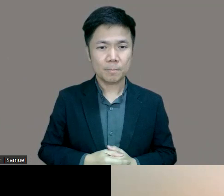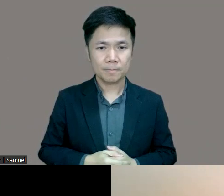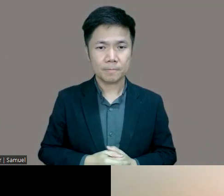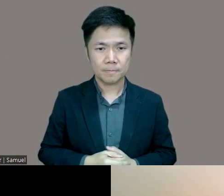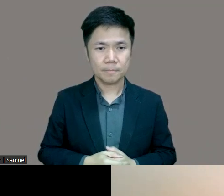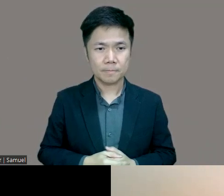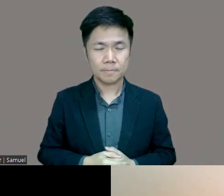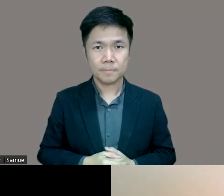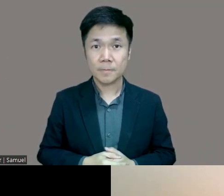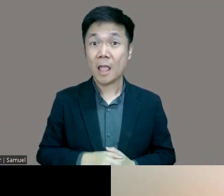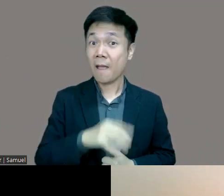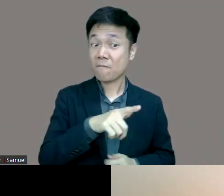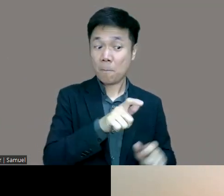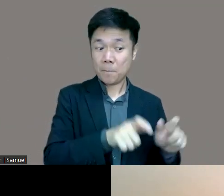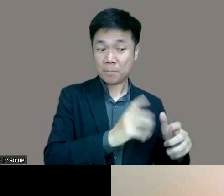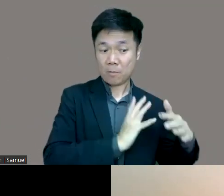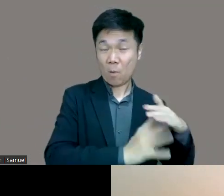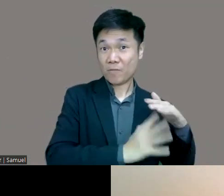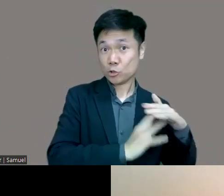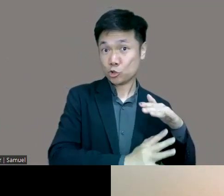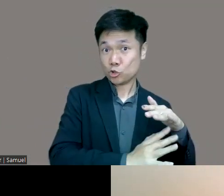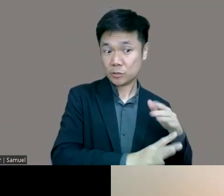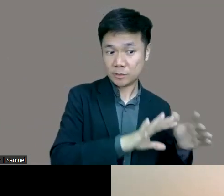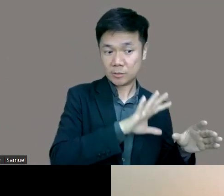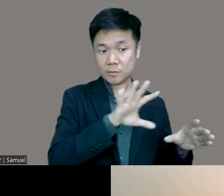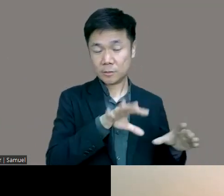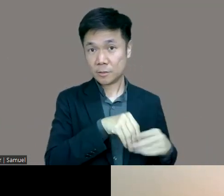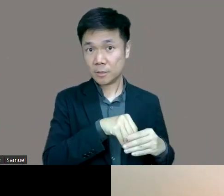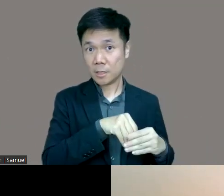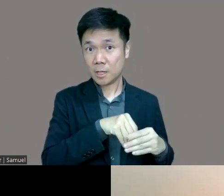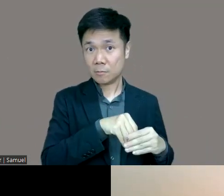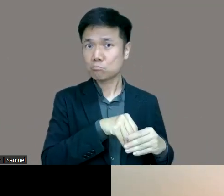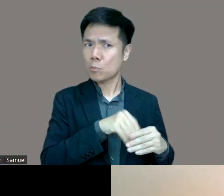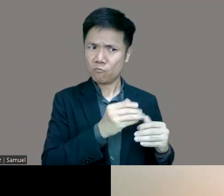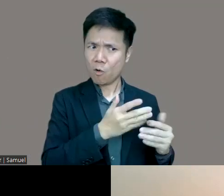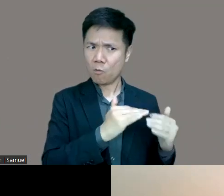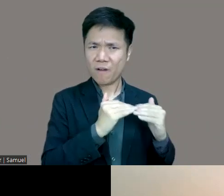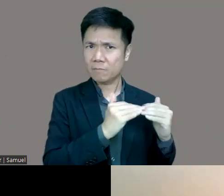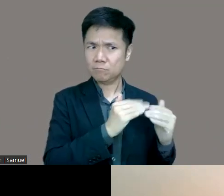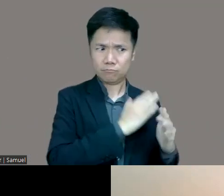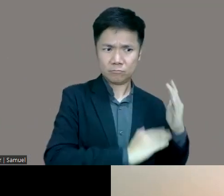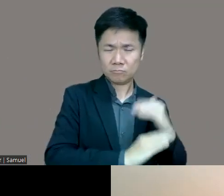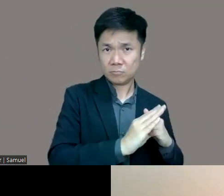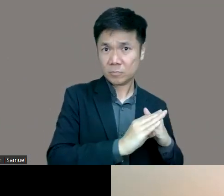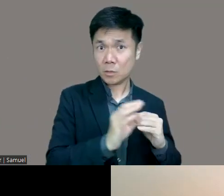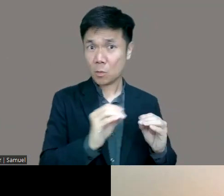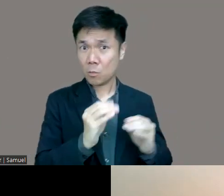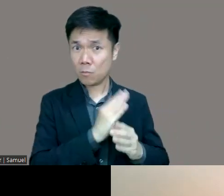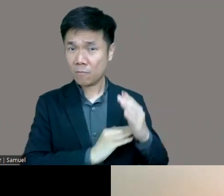de soutien à l'inclusion des réfugiés handicapés ou non